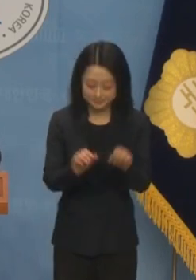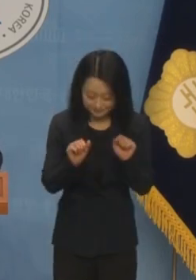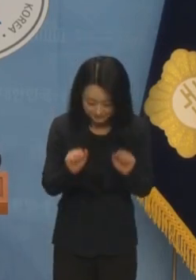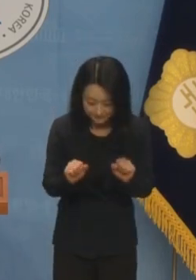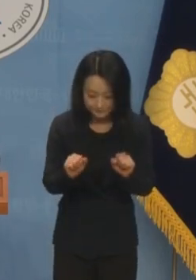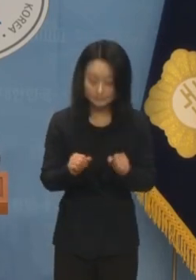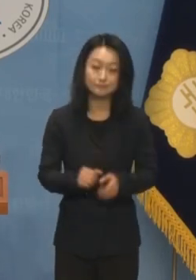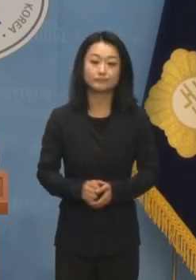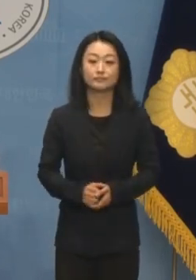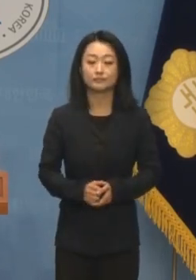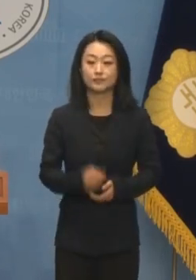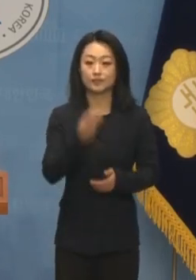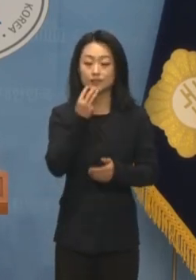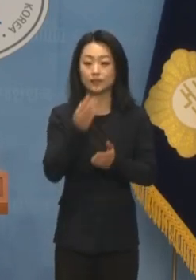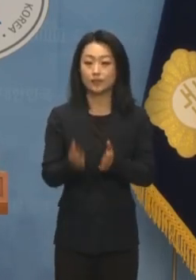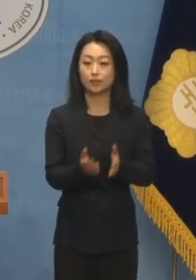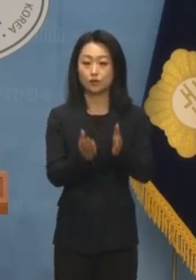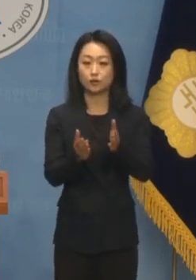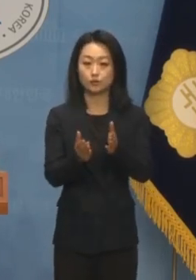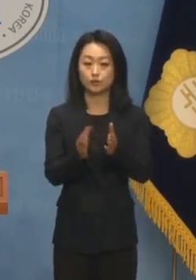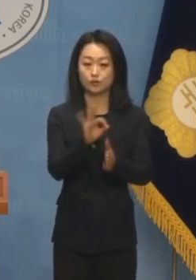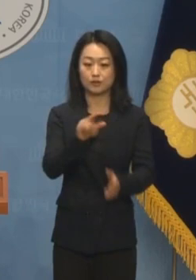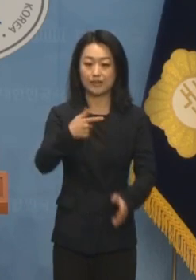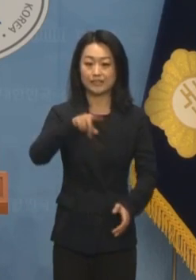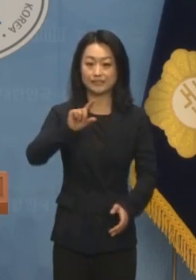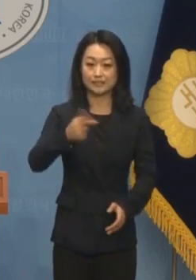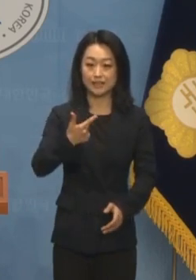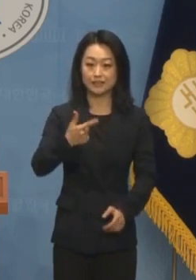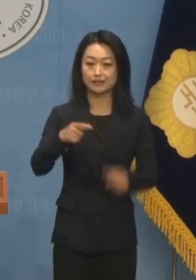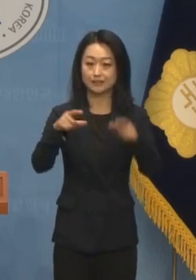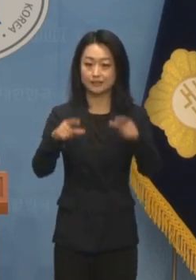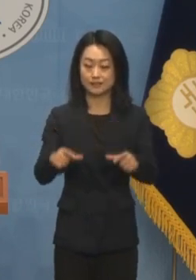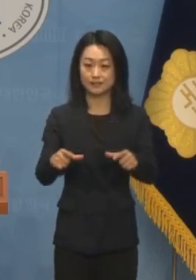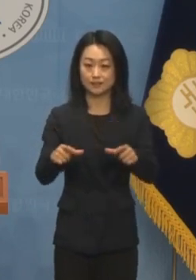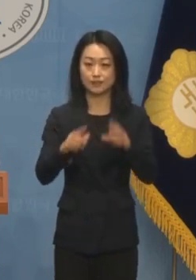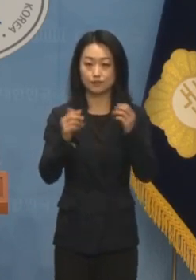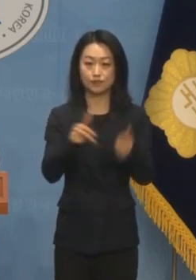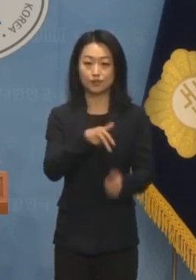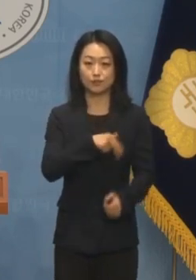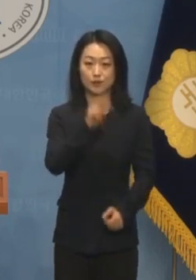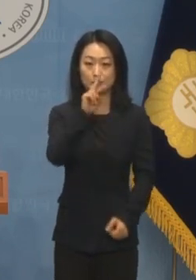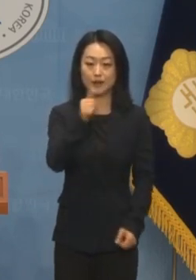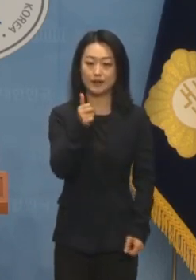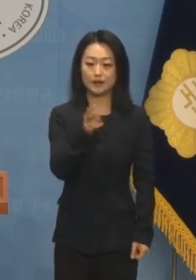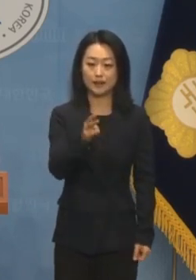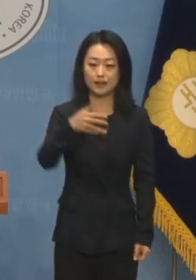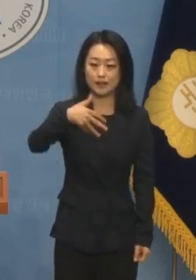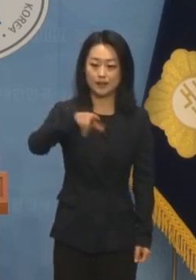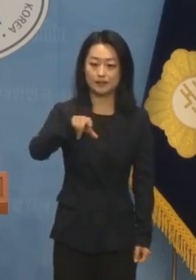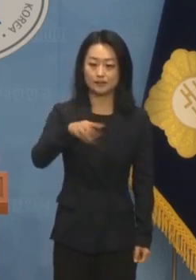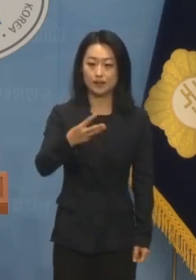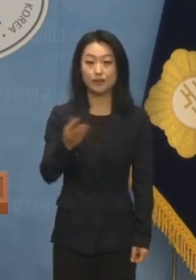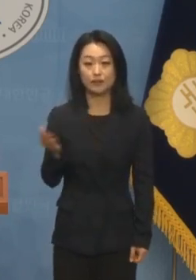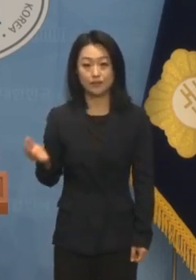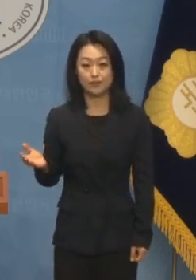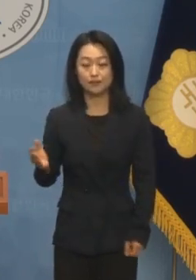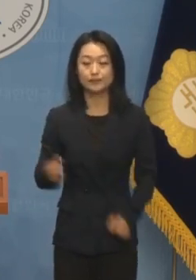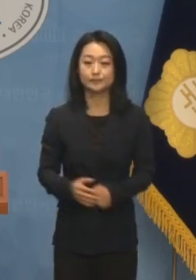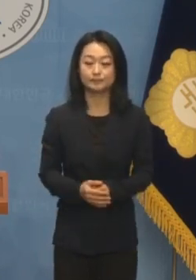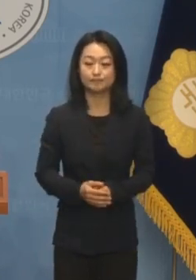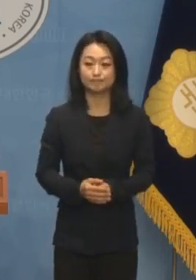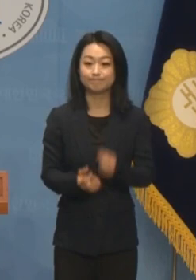안녕하십니까. 경기도 안산시 병 국회의원 박해철입니다. 지금부터 준비한